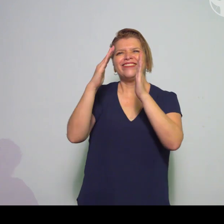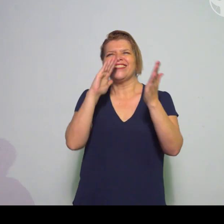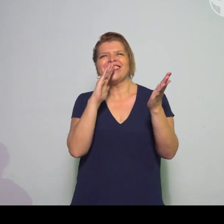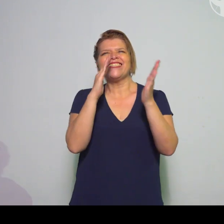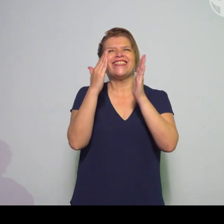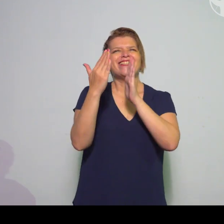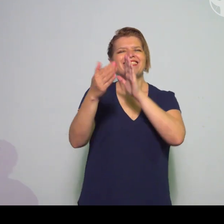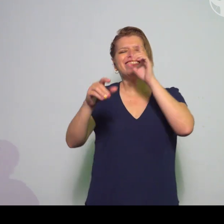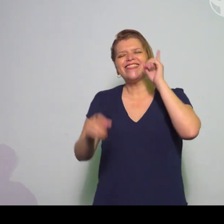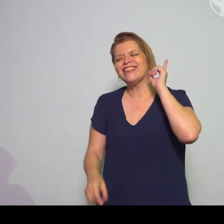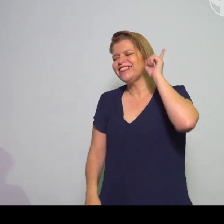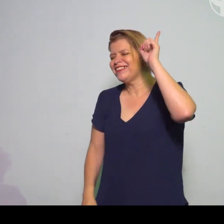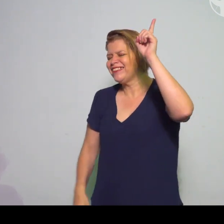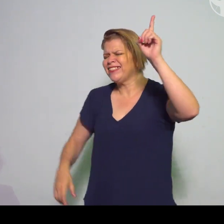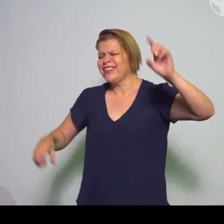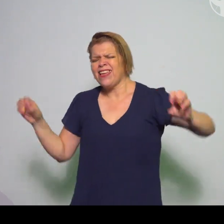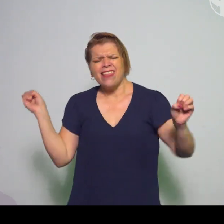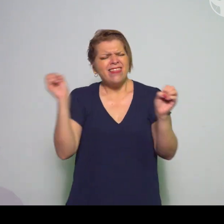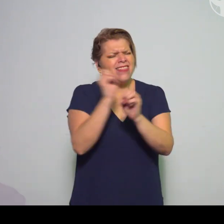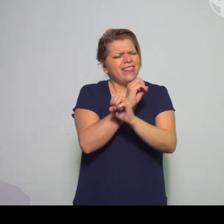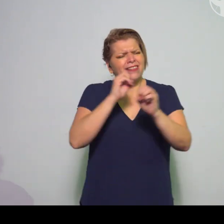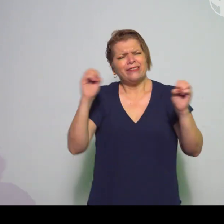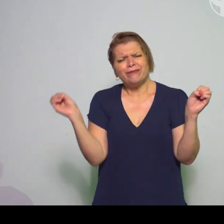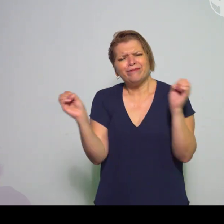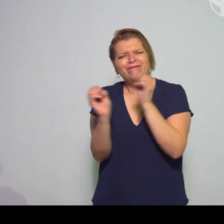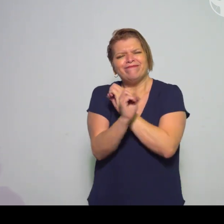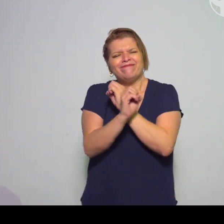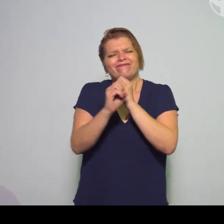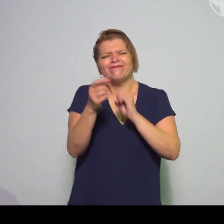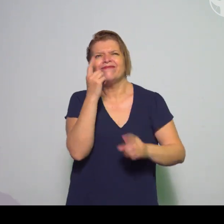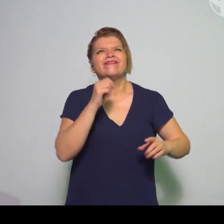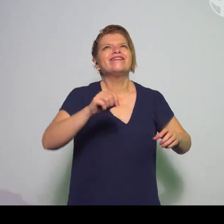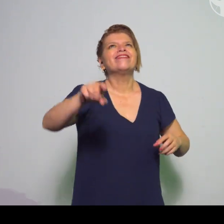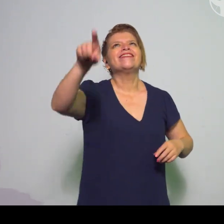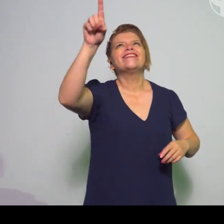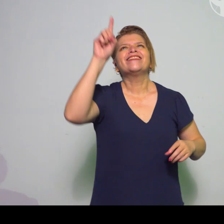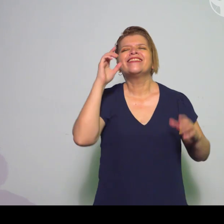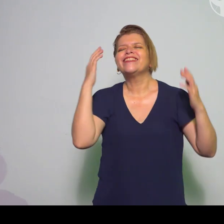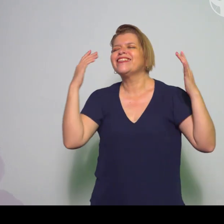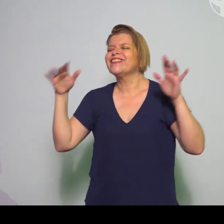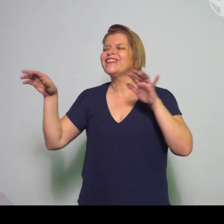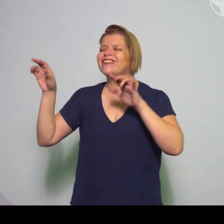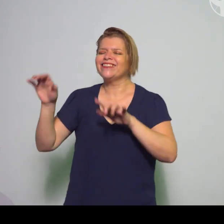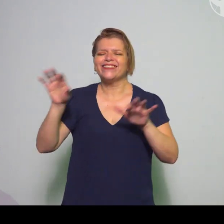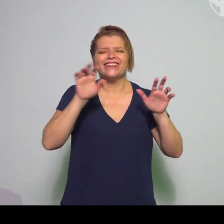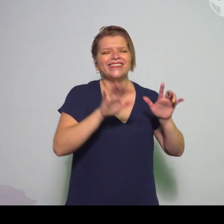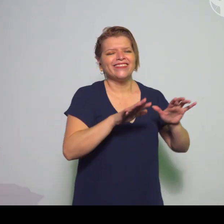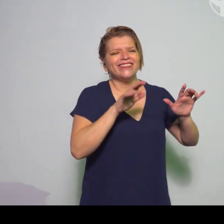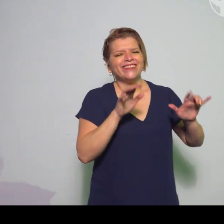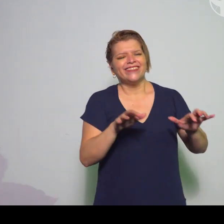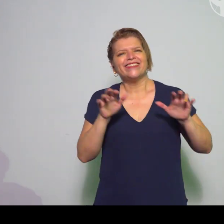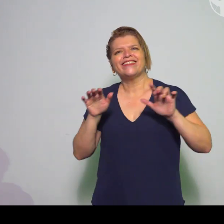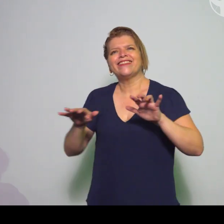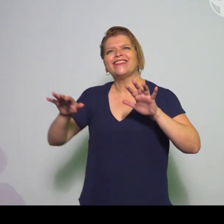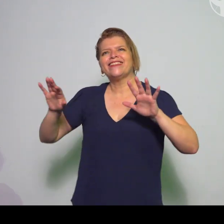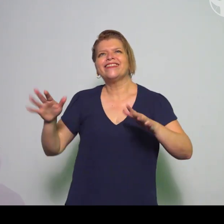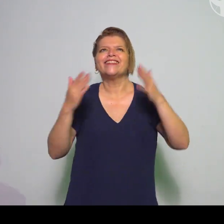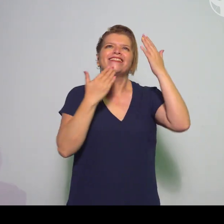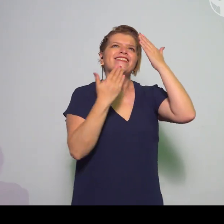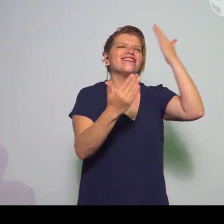Así eres tú. Una vez más decimos, así eres tú, juntos vamos.